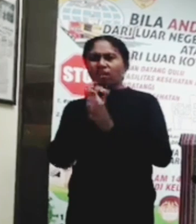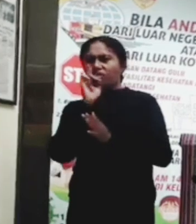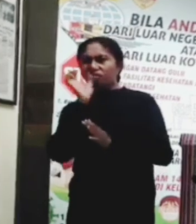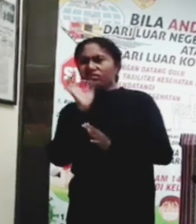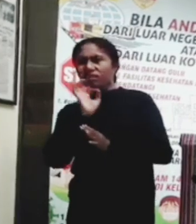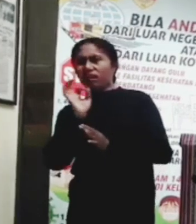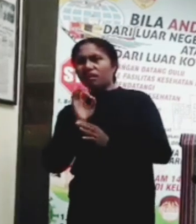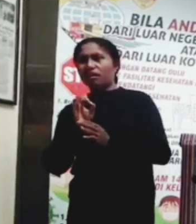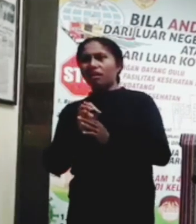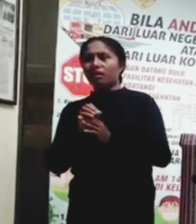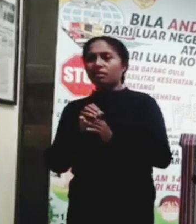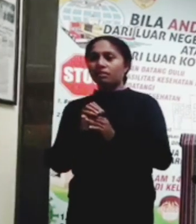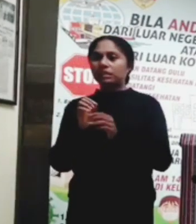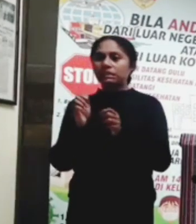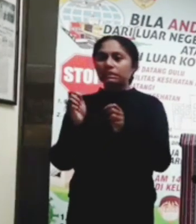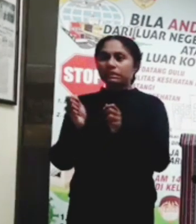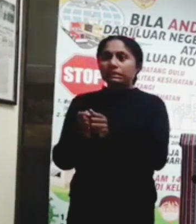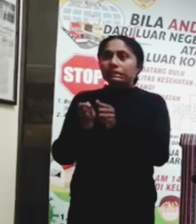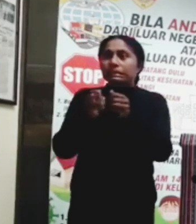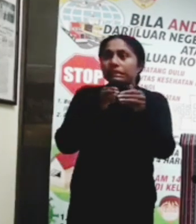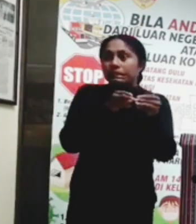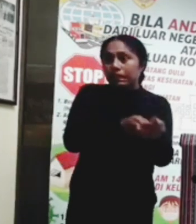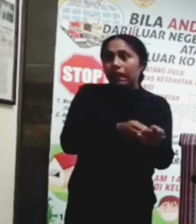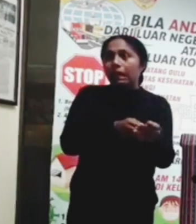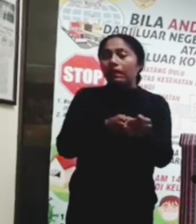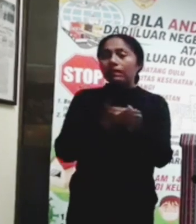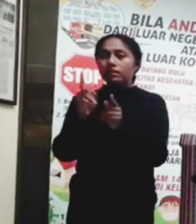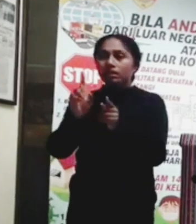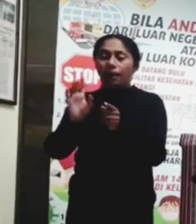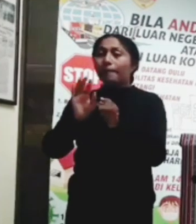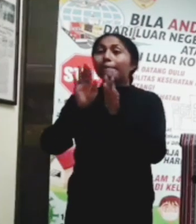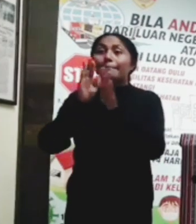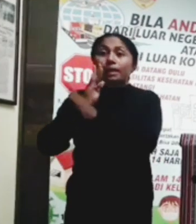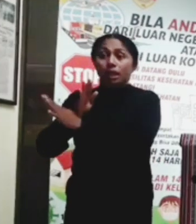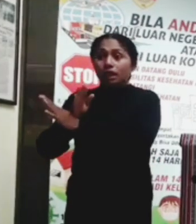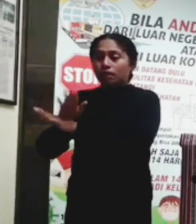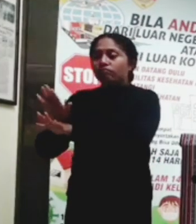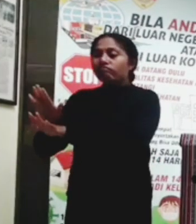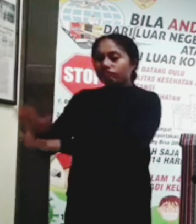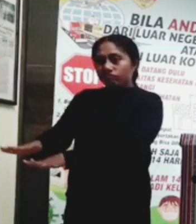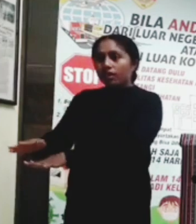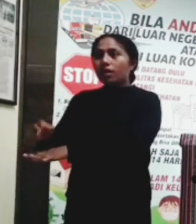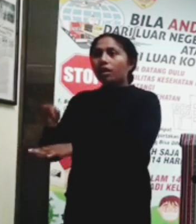tidak menyinggahi kVA untuk makan